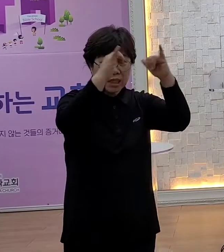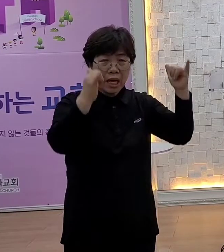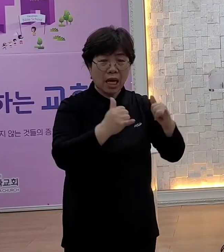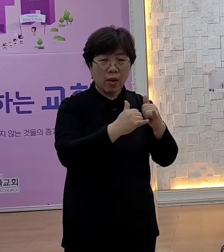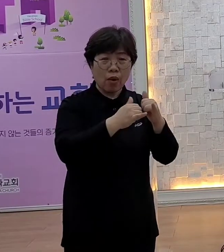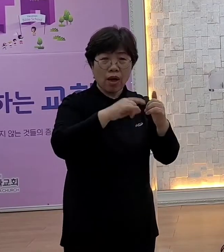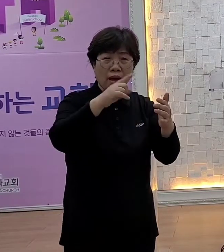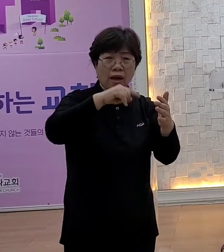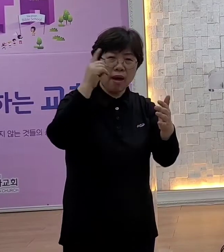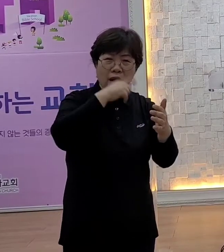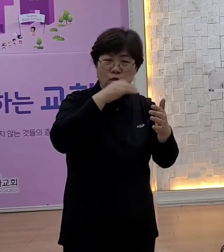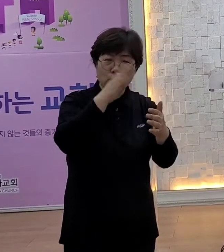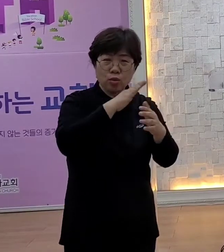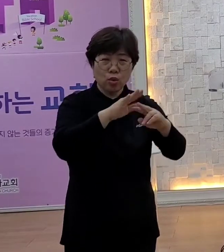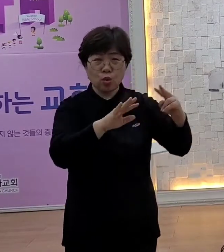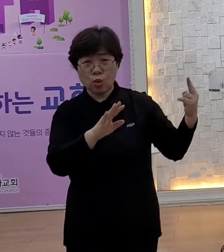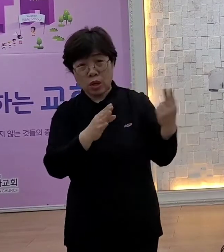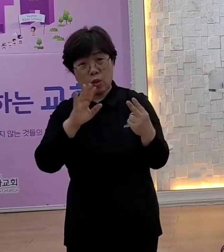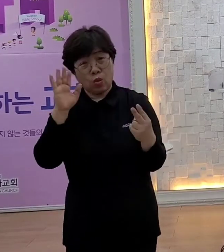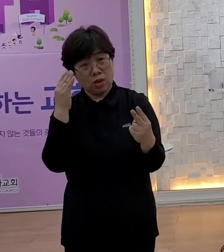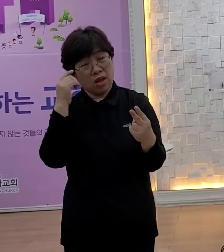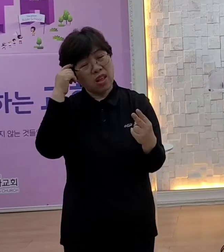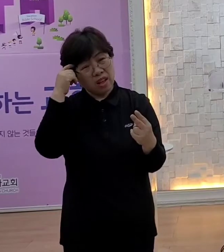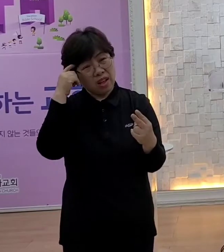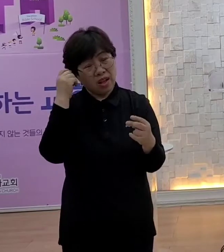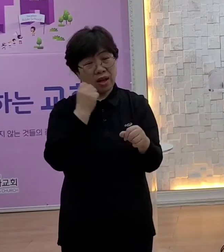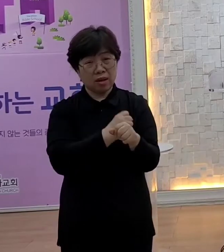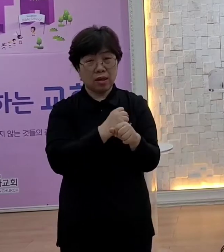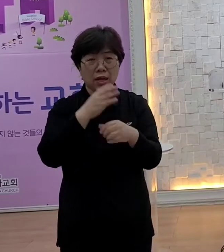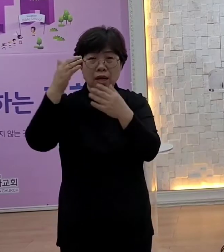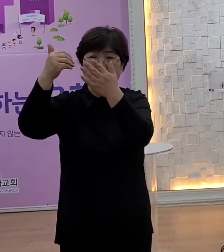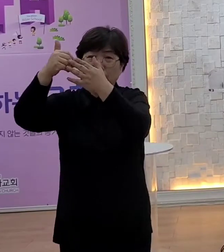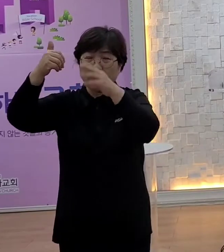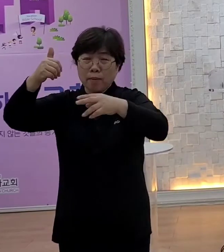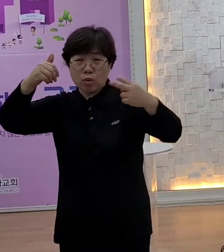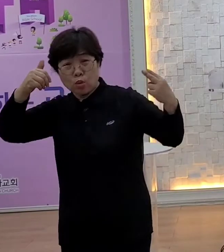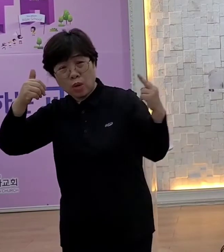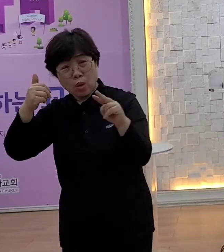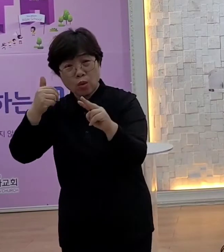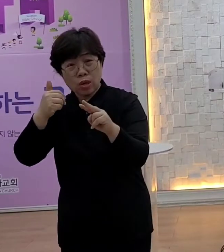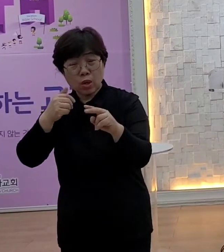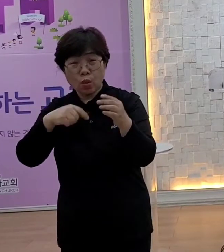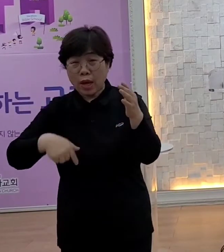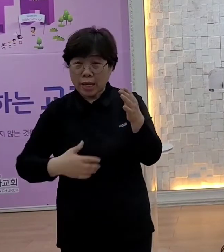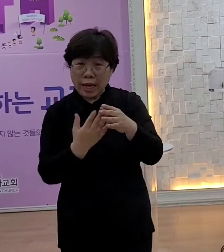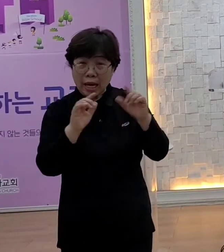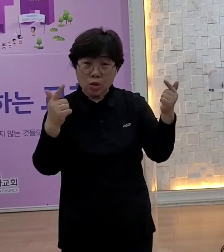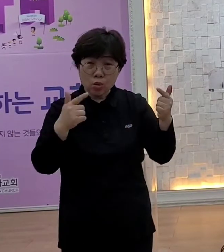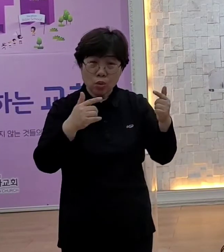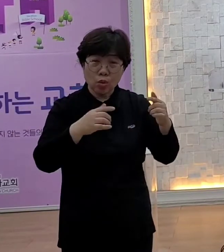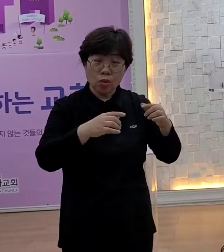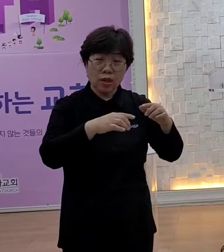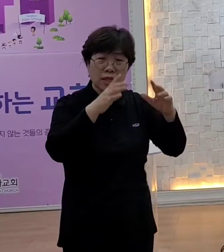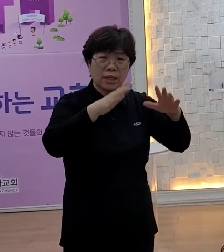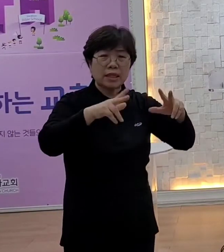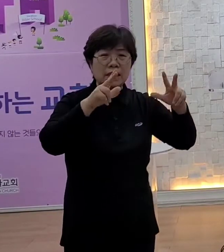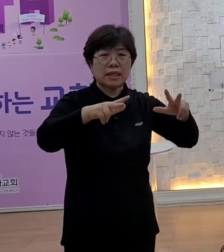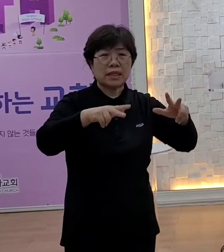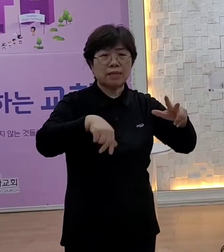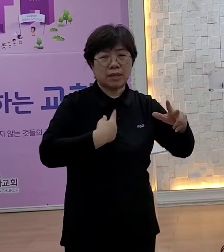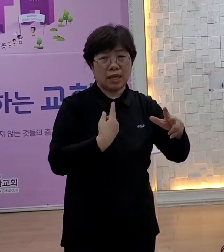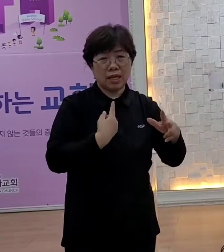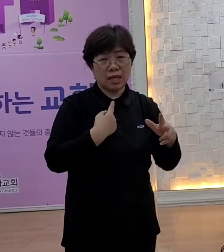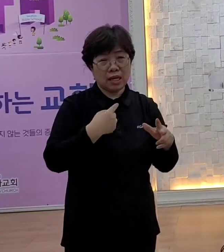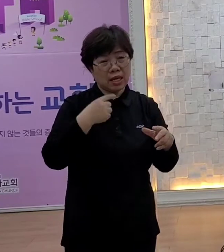모습을 취하고 있다라는 것이죠. 그러니까 사실은 이 모든 행위가 회개처럼 보이지만 사실은 우리가